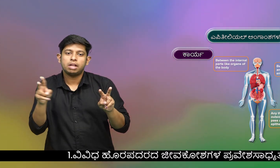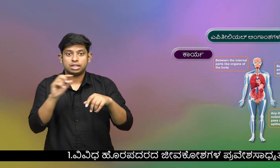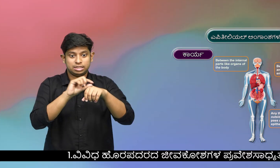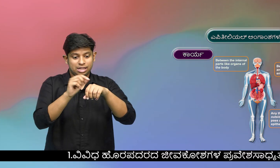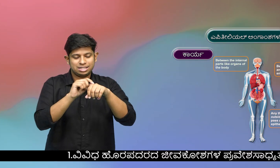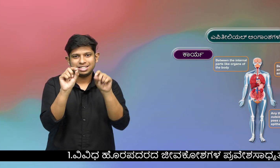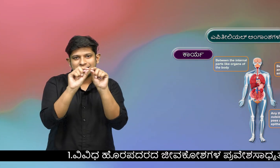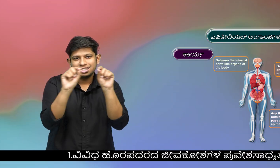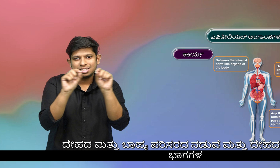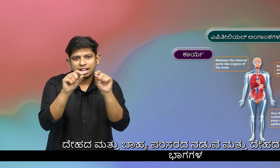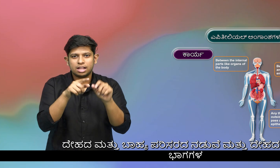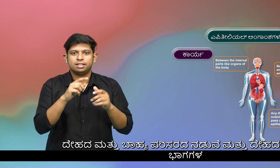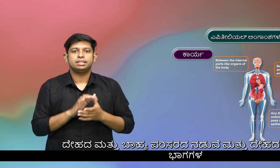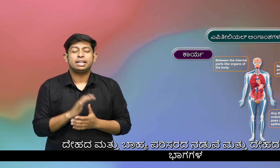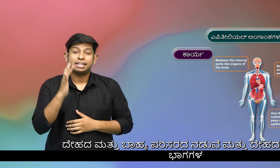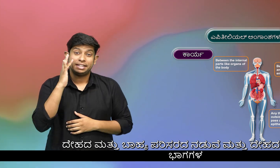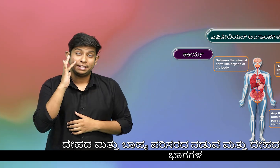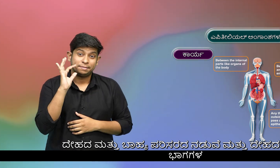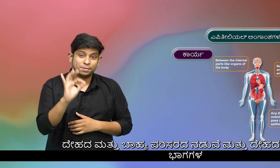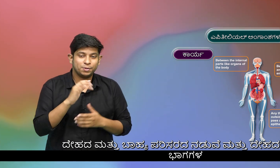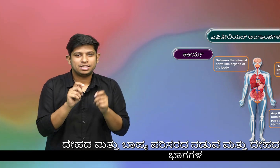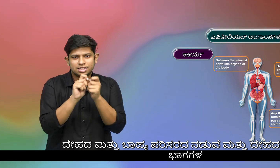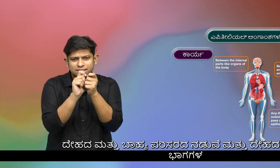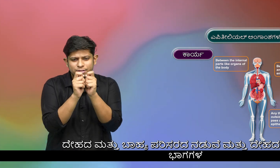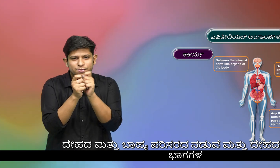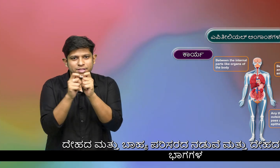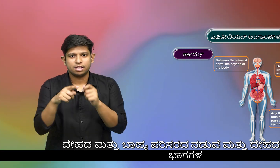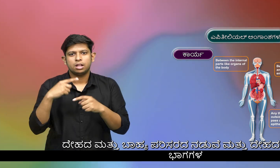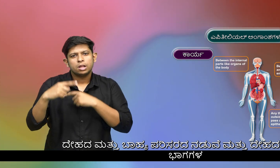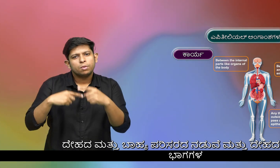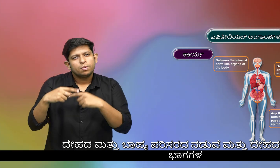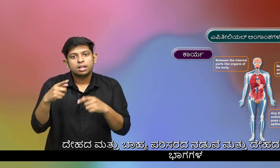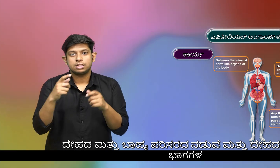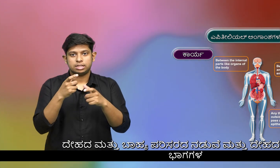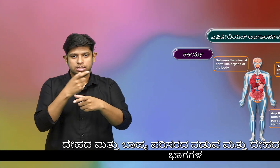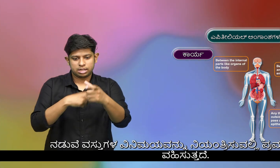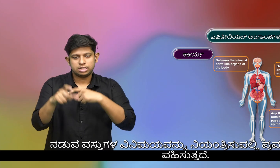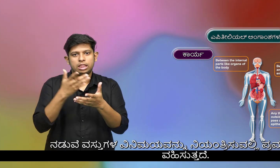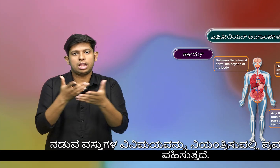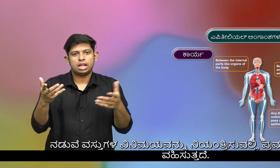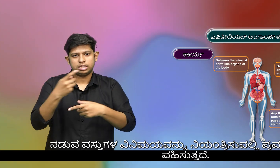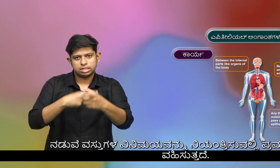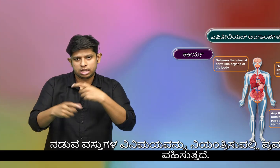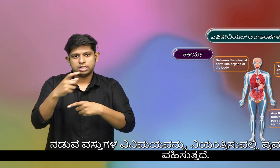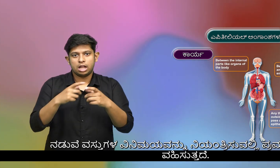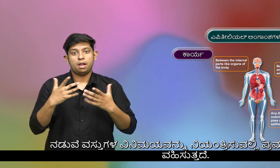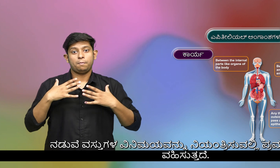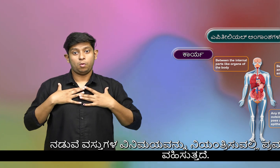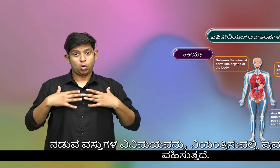ಪ್ರವೇಶ ಸಾಧ್ಯತೆಯು ದೇಹದ ಮತ್ತು ಬಾಹ್ಯ ಪರಿಸರದ ನಡುವೆ ಮತ್ತು ದೇಹದ ವಿವಿಧ ಭಾಗಗಳ ನಡುವೆ ವಸ್ತುಗಳ